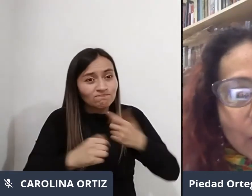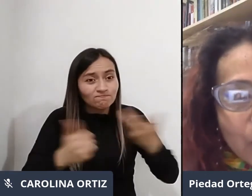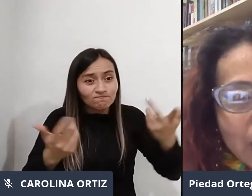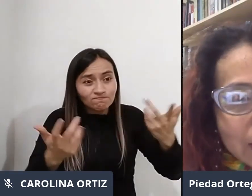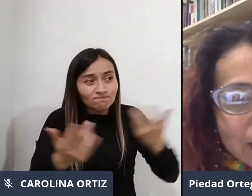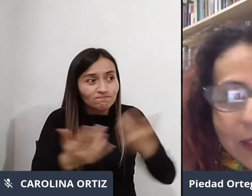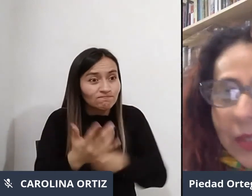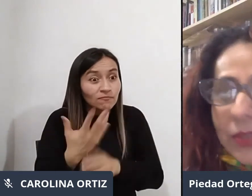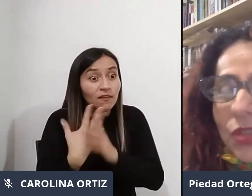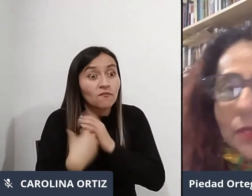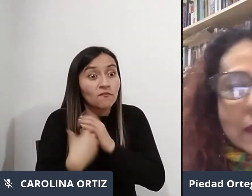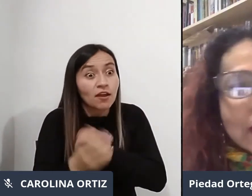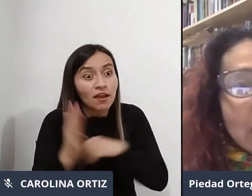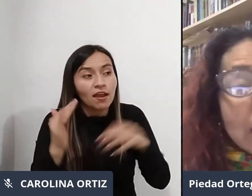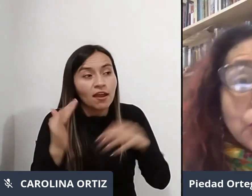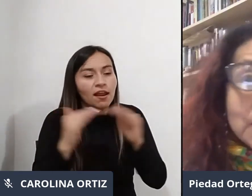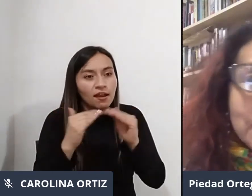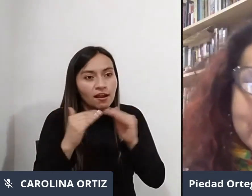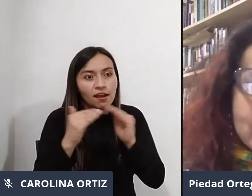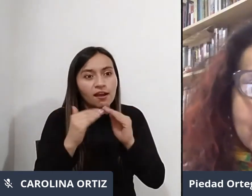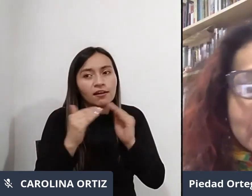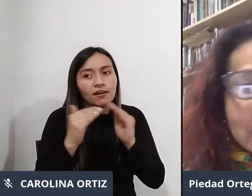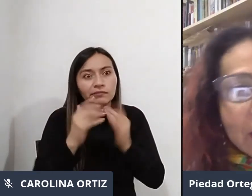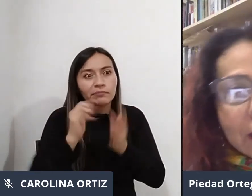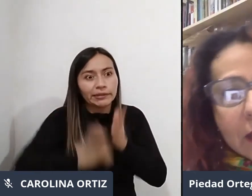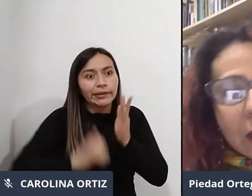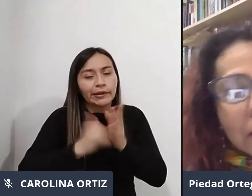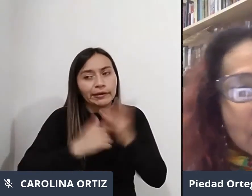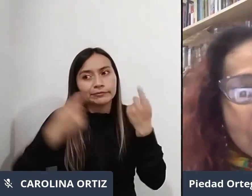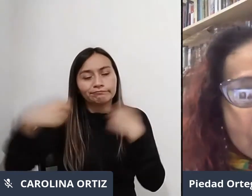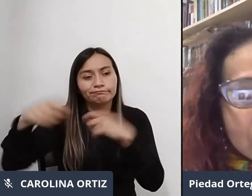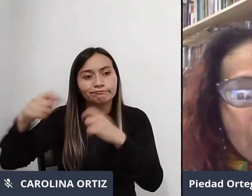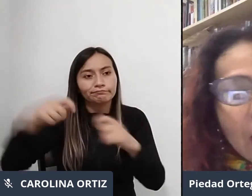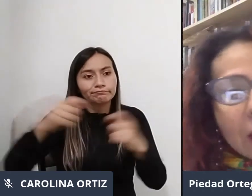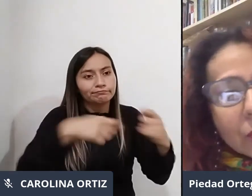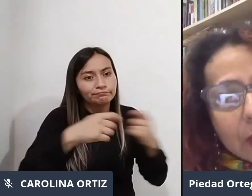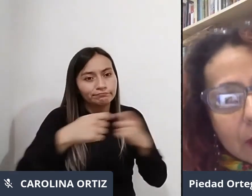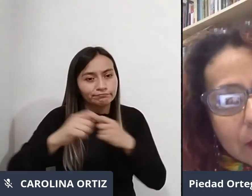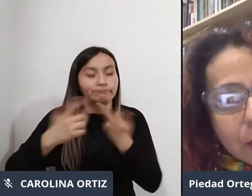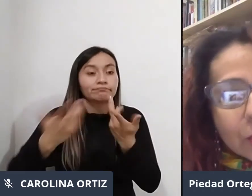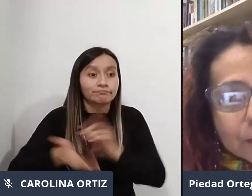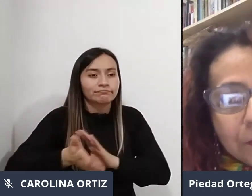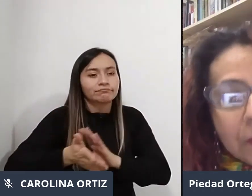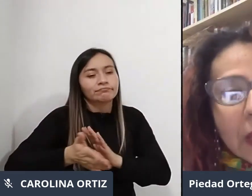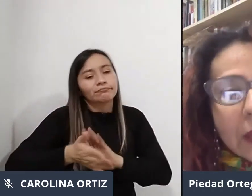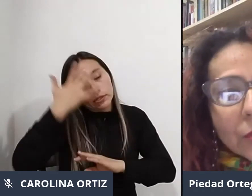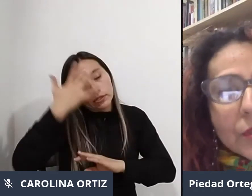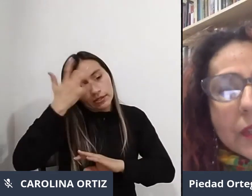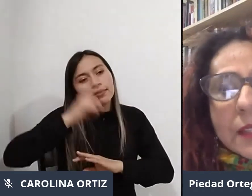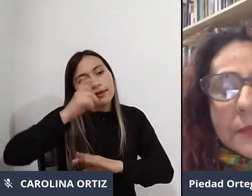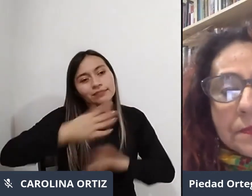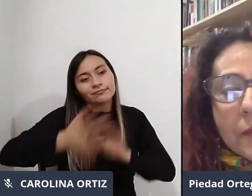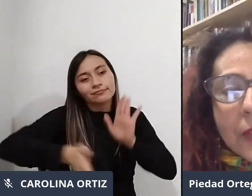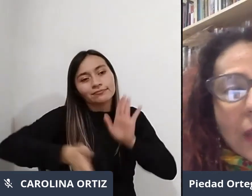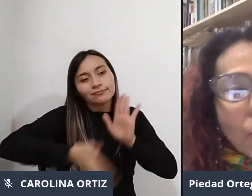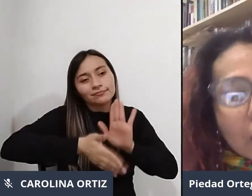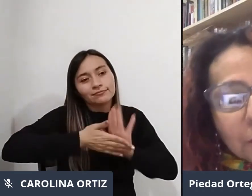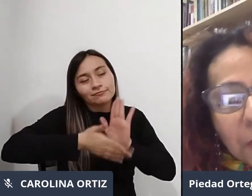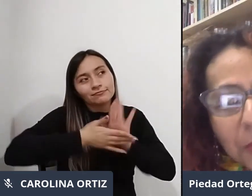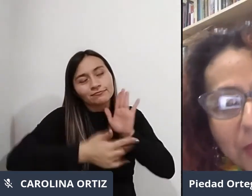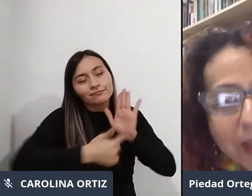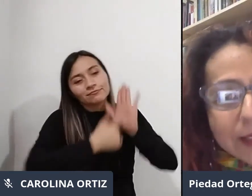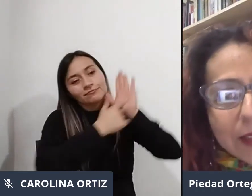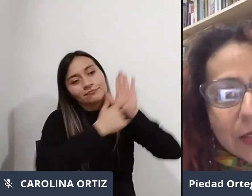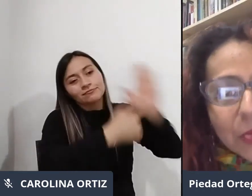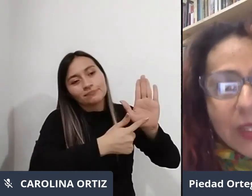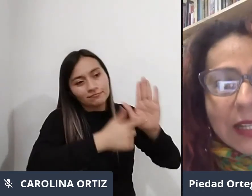saliendo de su casa, llevando los materiales justamente porque tienen que entregar evidencias a sus directivos. Entonces, la educación